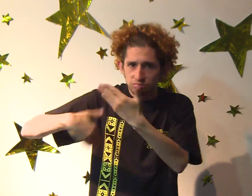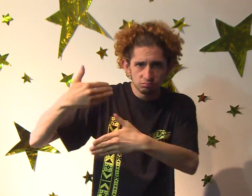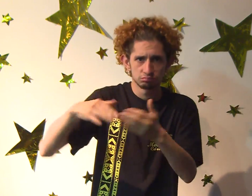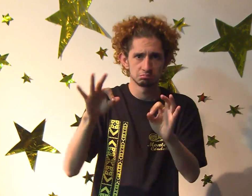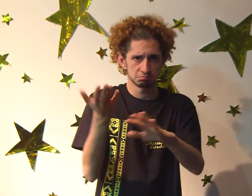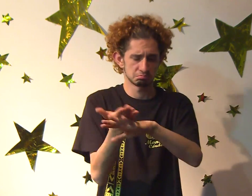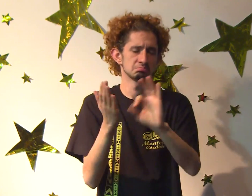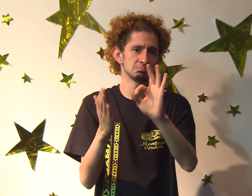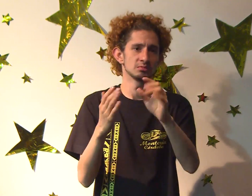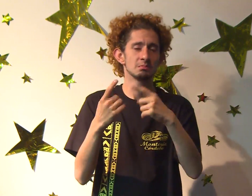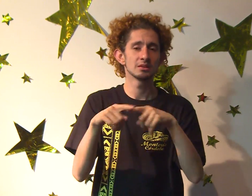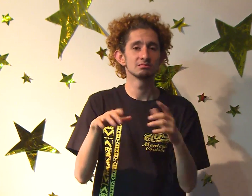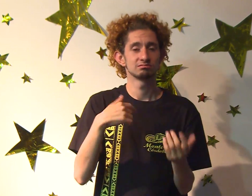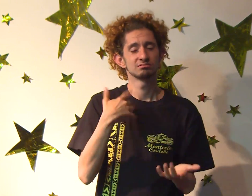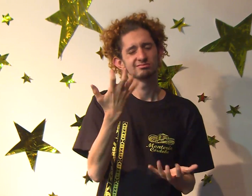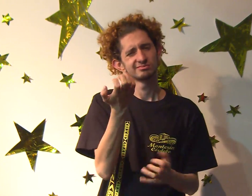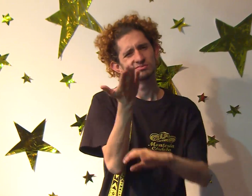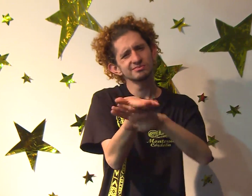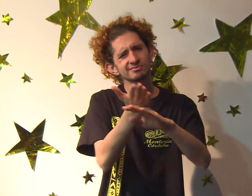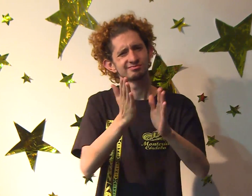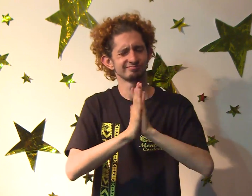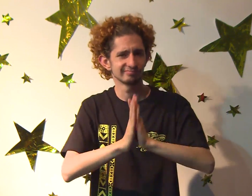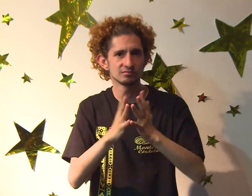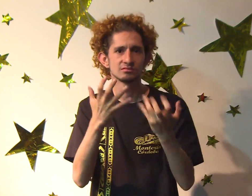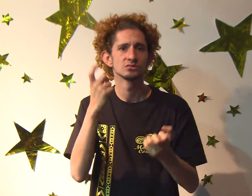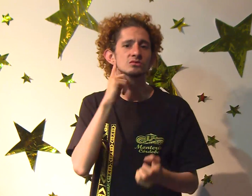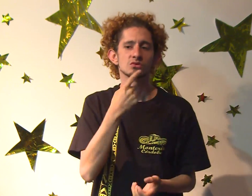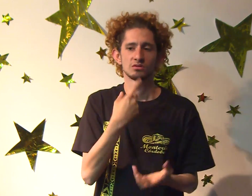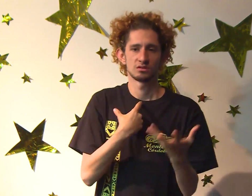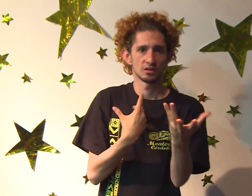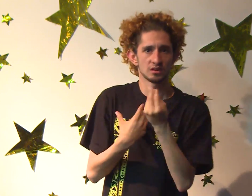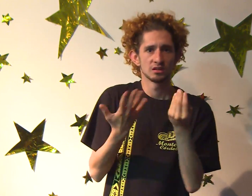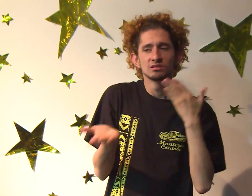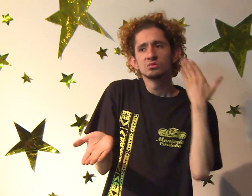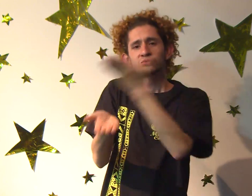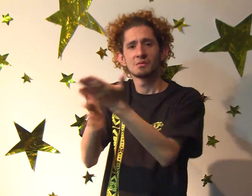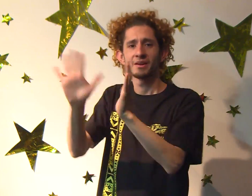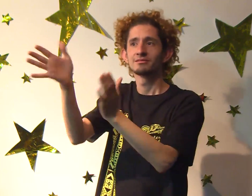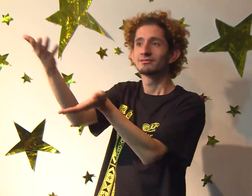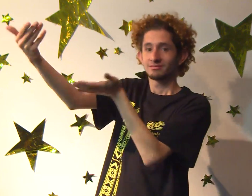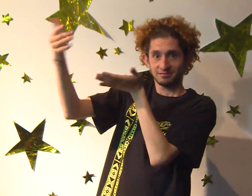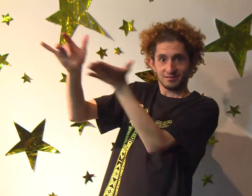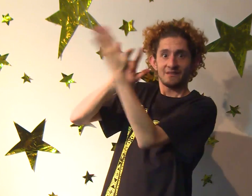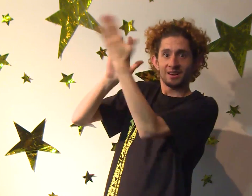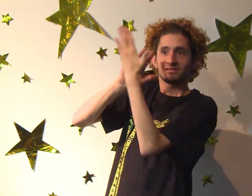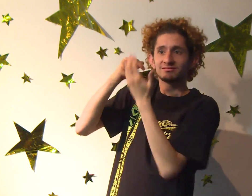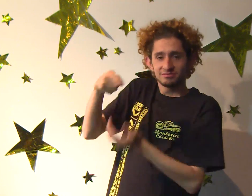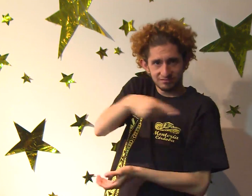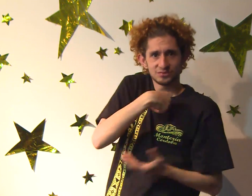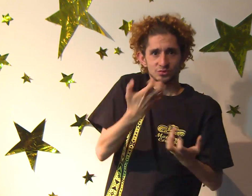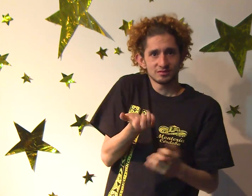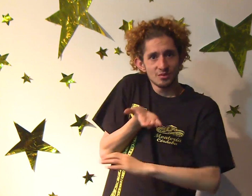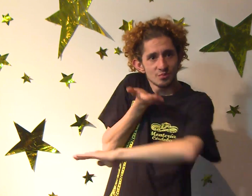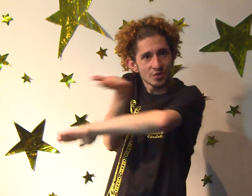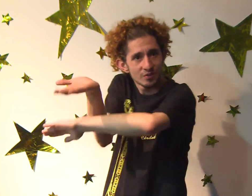la propuesta que ha manejado el café pedagógico, yo siento, bueno, quisiera pedir también